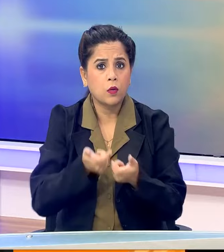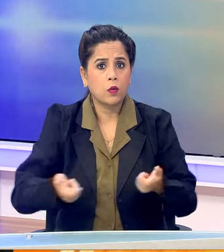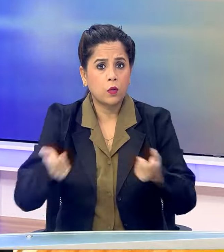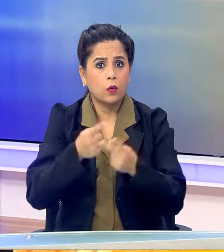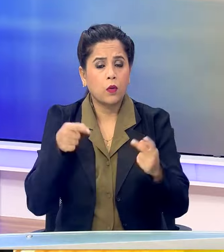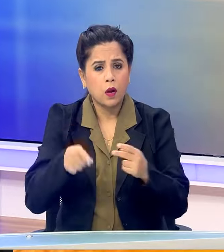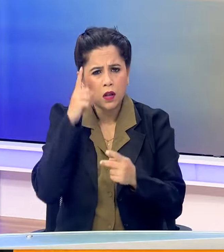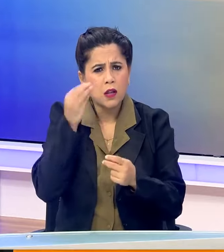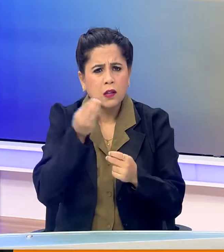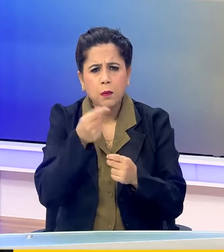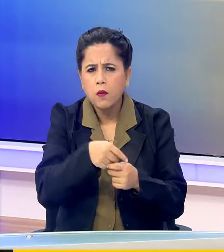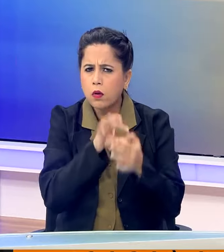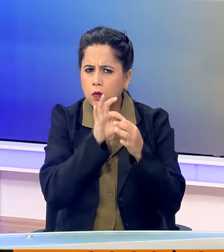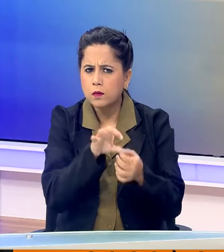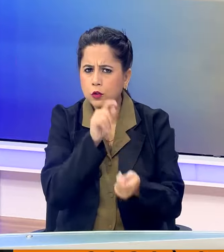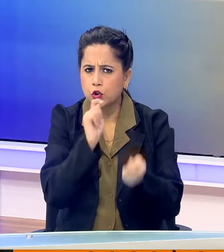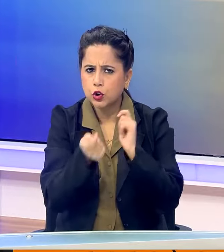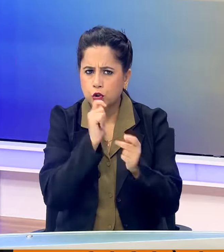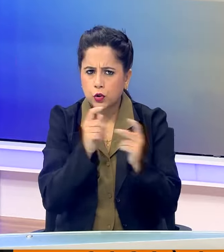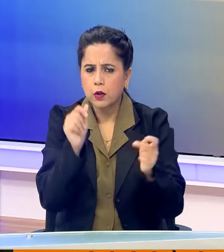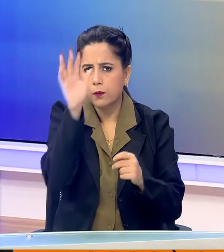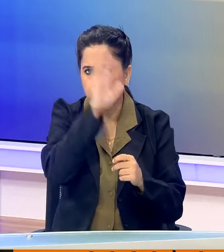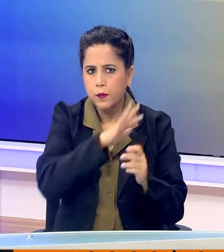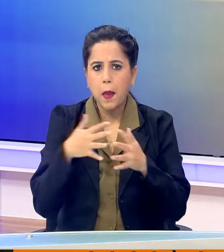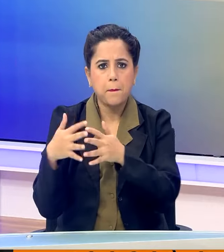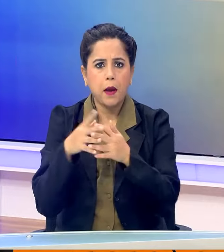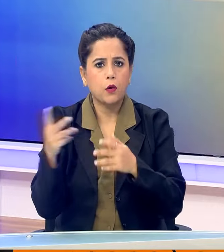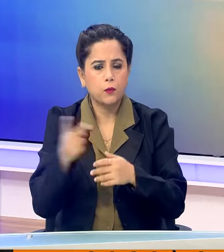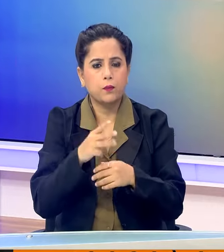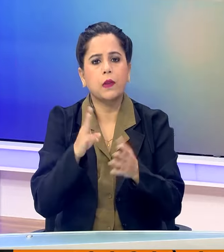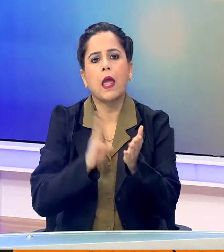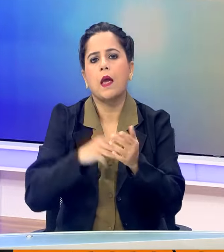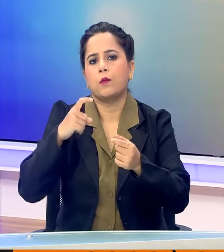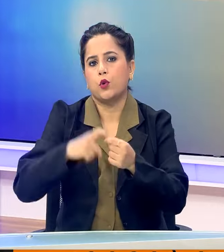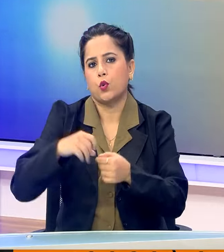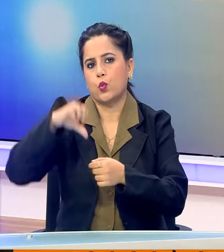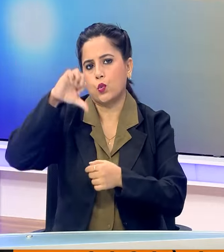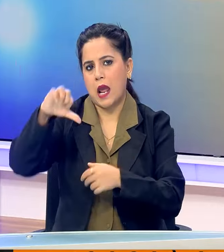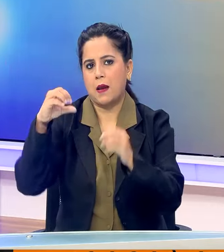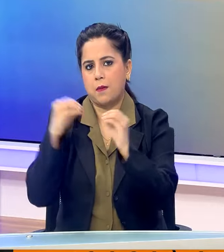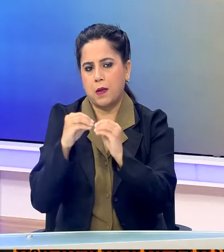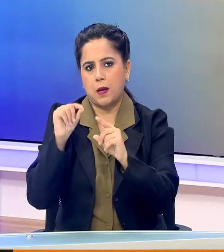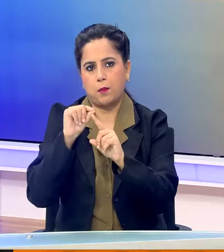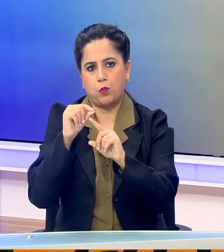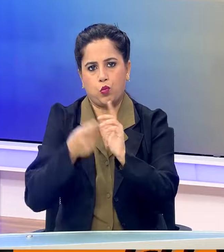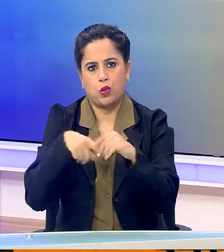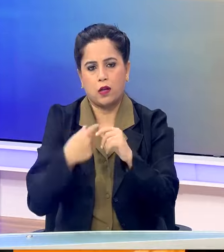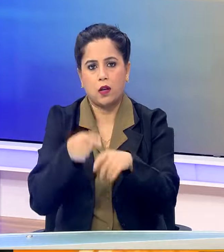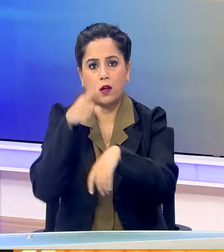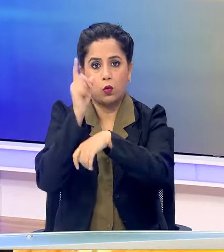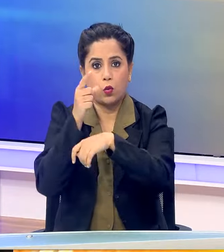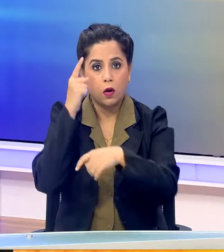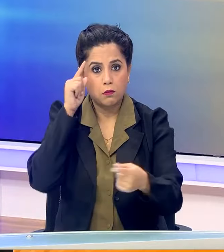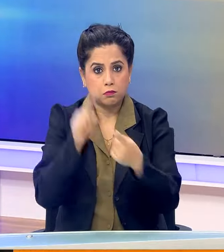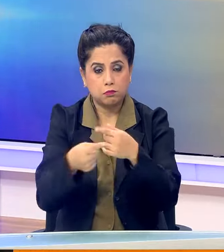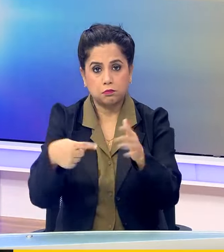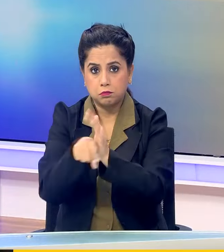हुए संशोधनों के साथ-साथ भारत अमेरिका के बीच एम क 9 बी प्रिडेटर ड्रोन डील के लिए महत्त्वपूर्ण